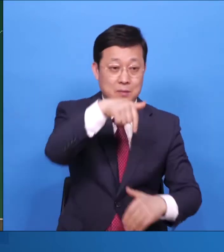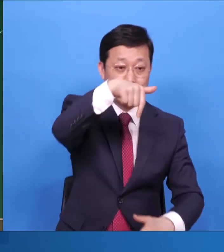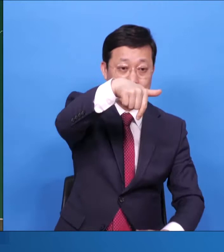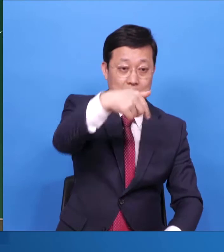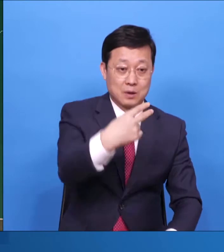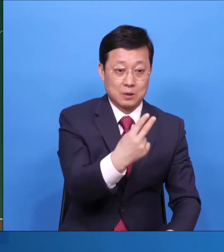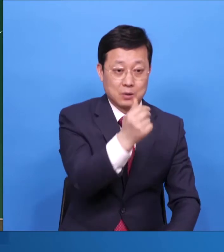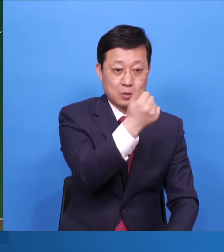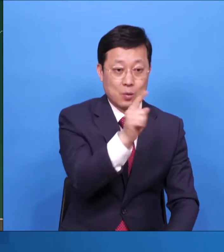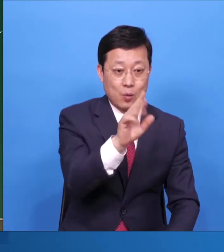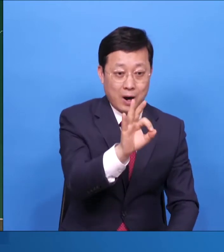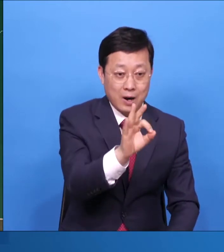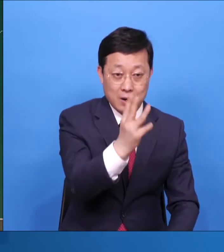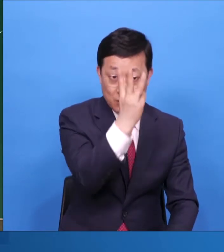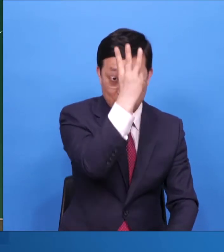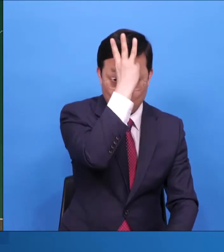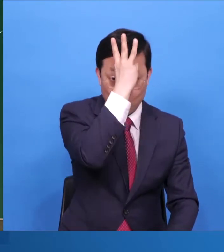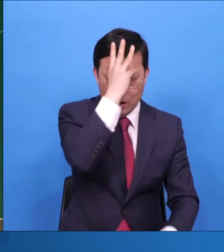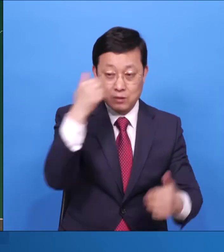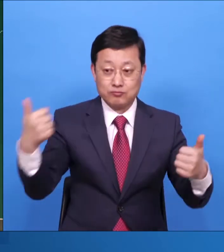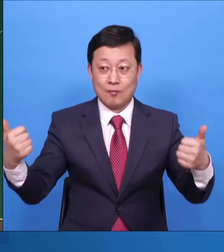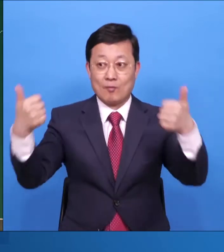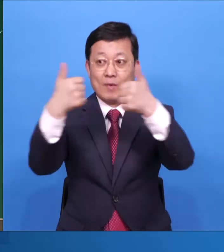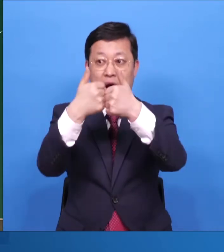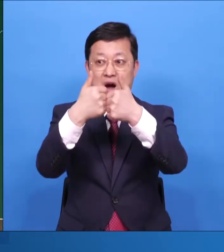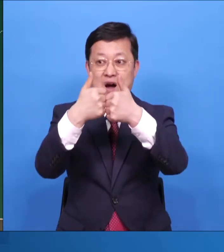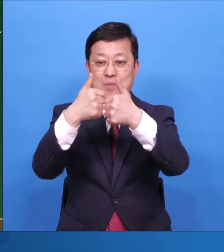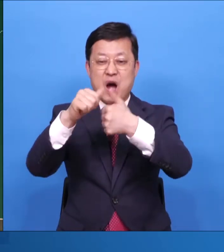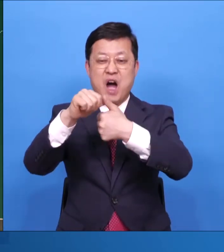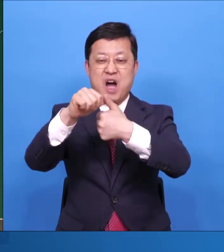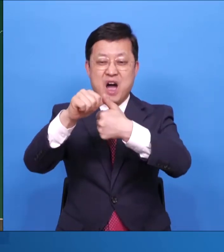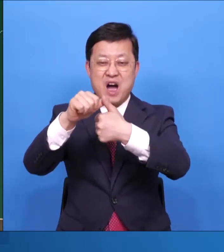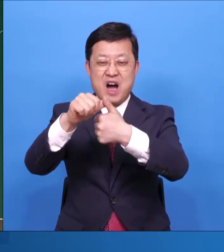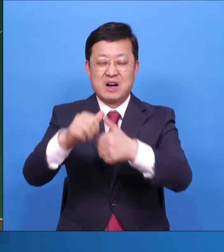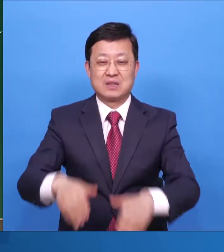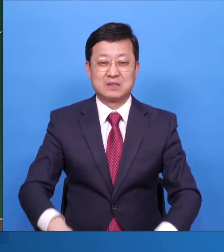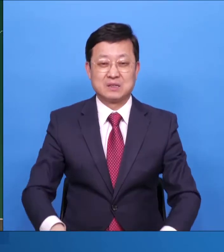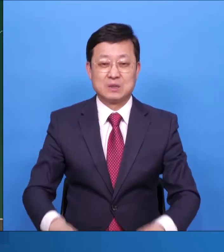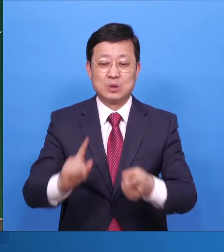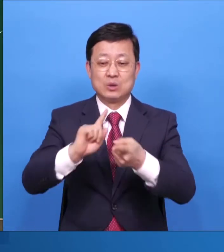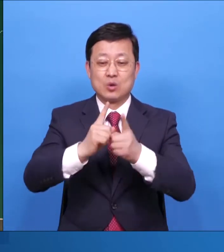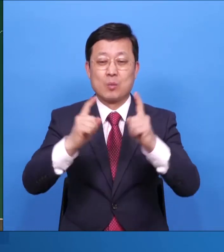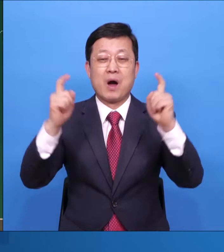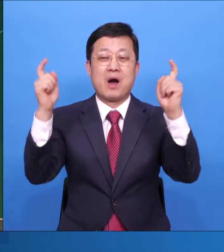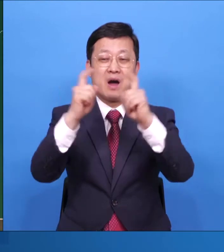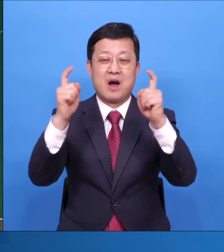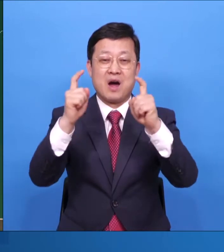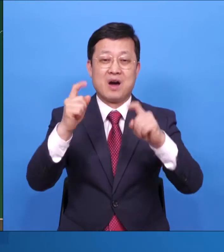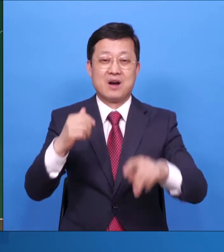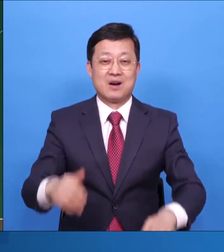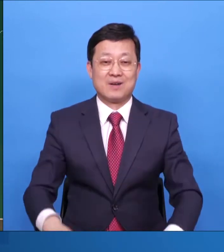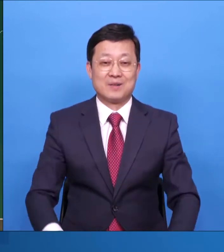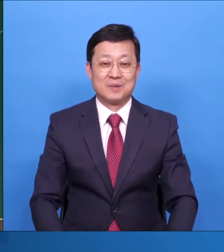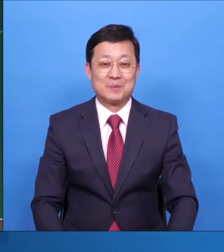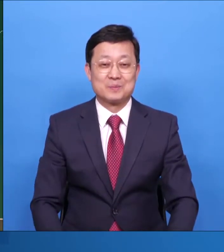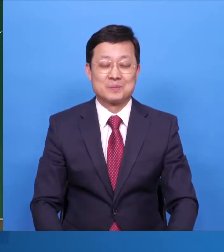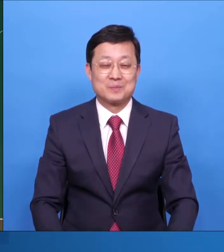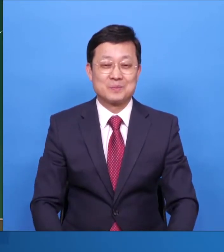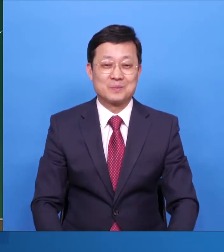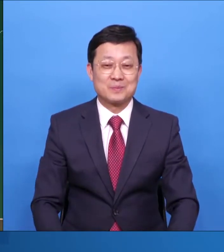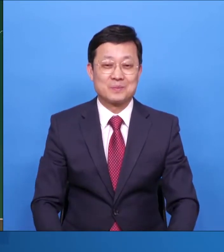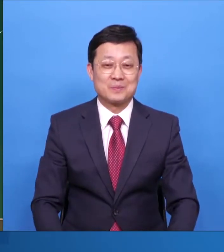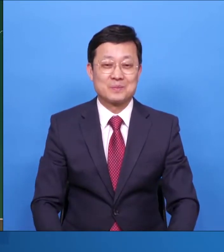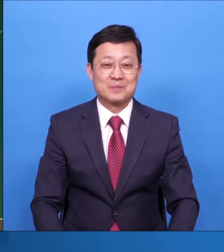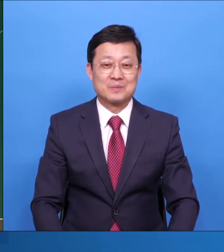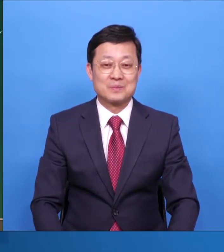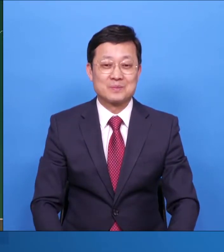하고요. Pues es una guerra entre ellos, a ver quién tenía más fuerza. 교황이 위냐, 황제가 위냐, 뭐 그런 싸움도 하겠죠. Pues seguramente pelearían por ver si el rey estaba por